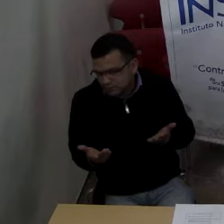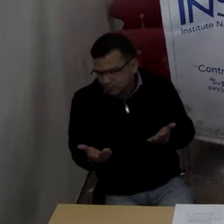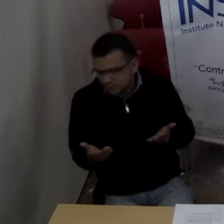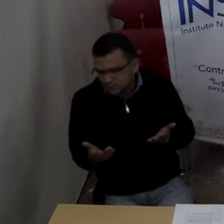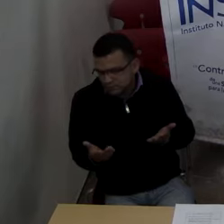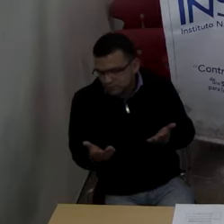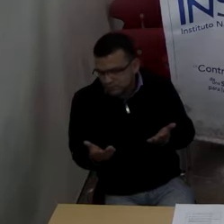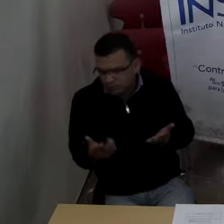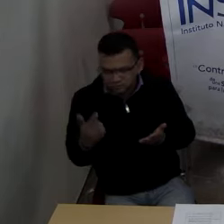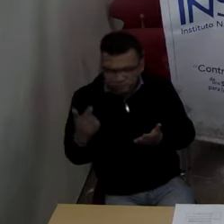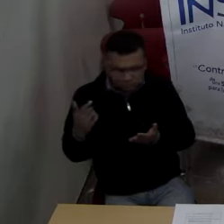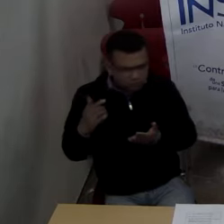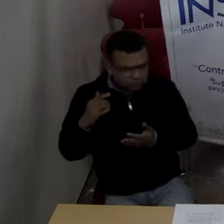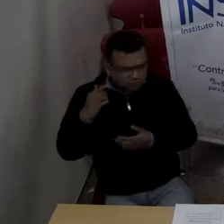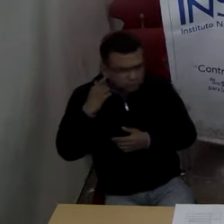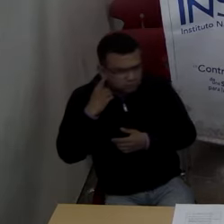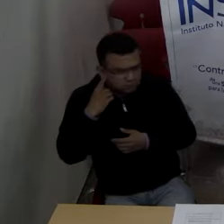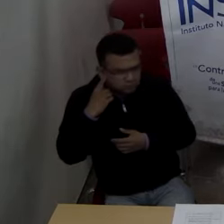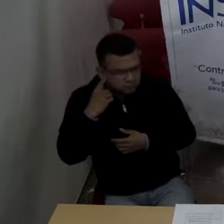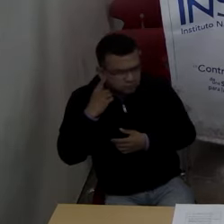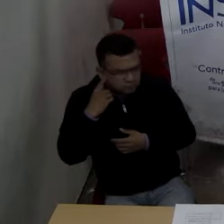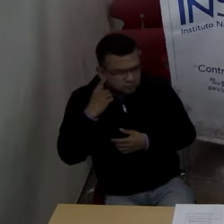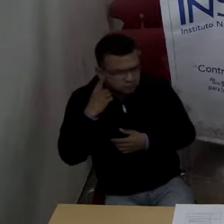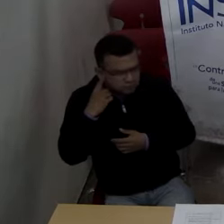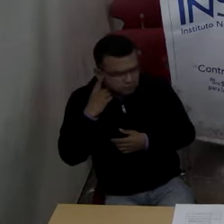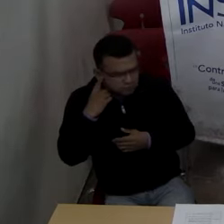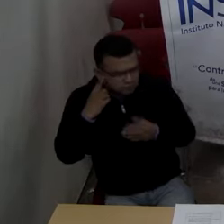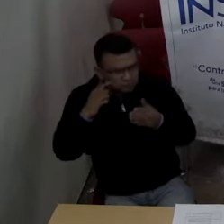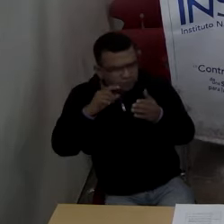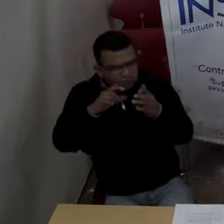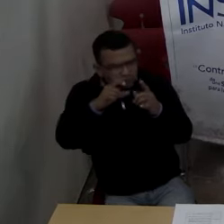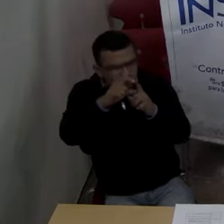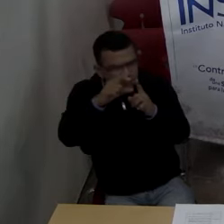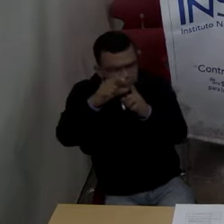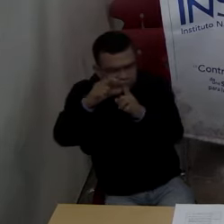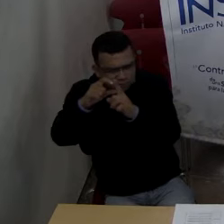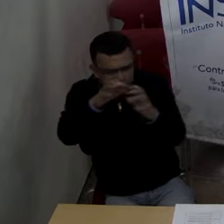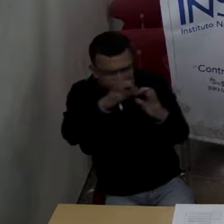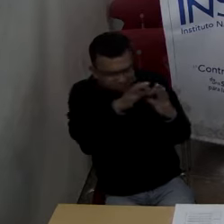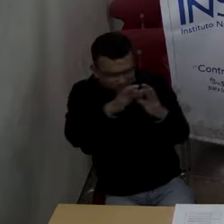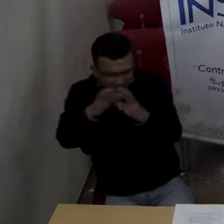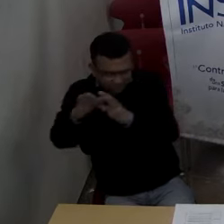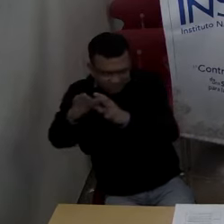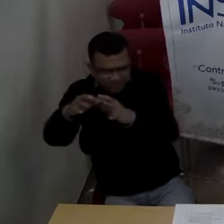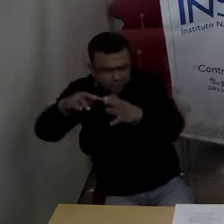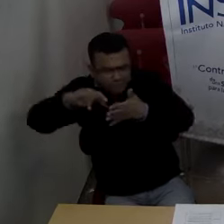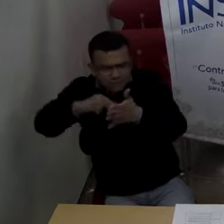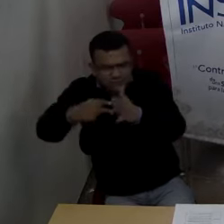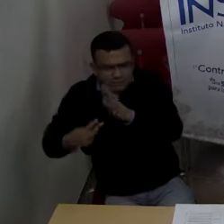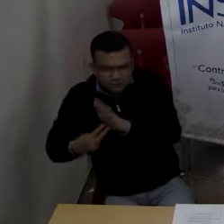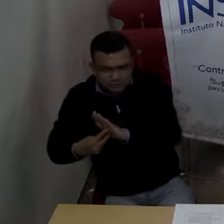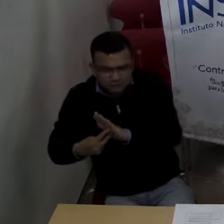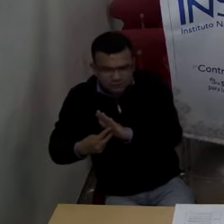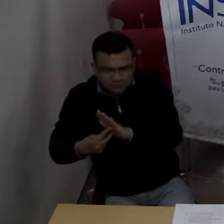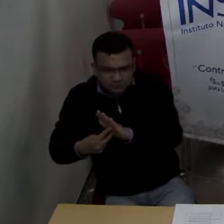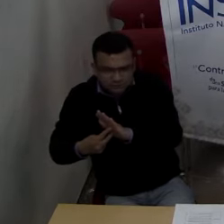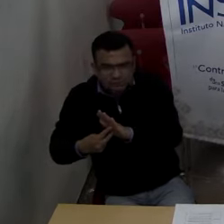de significar palabras. Un ejemplo, lo vamos aprendiendo a medida